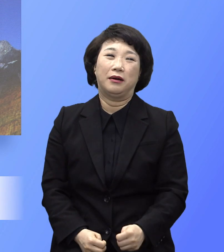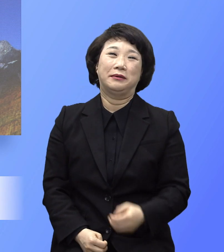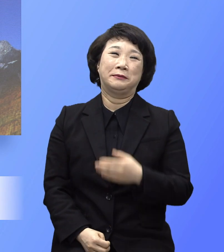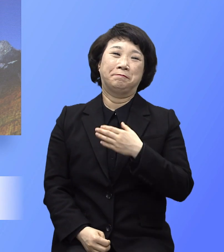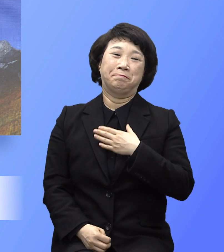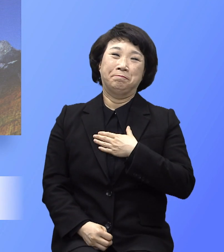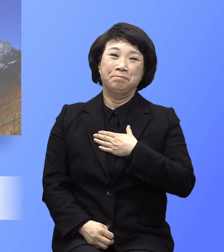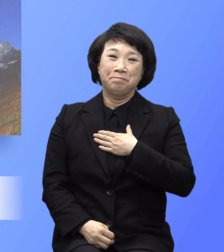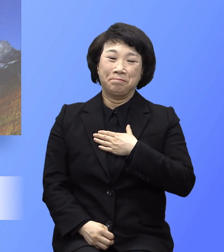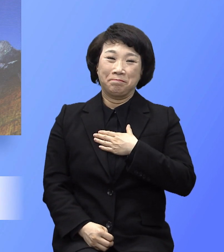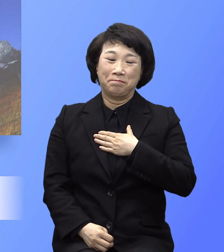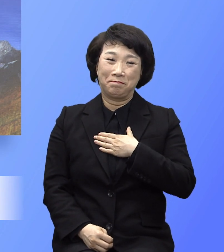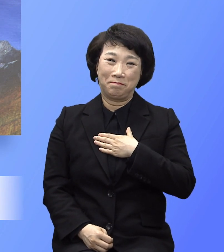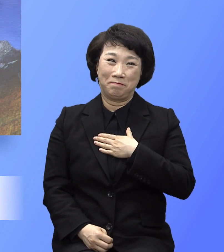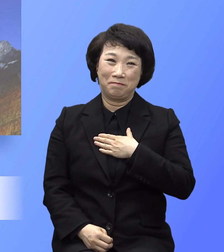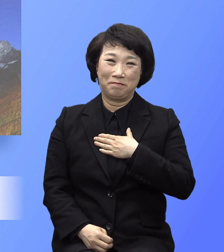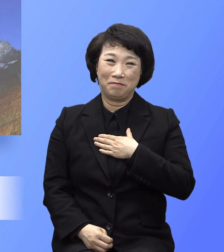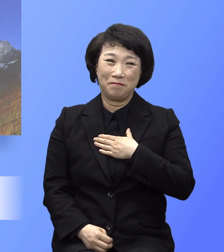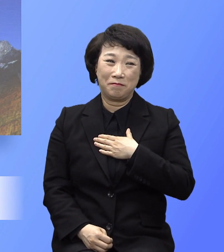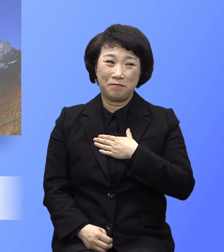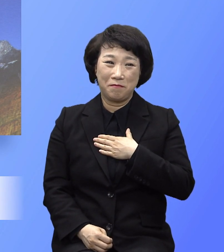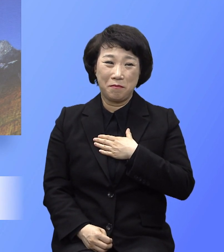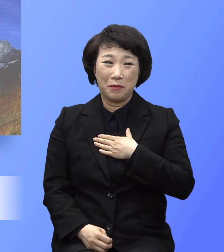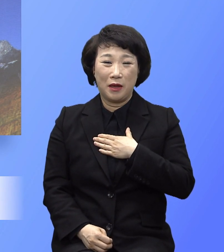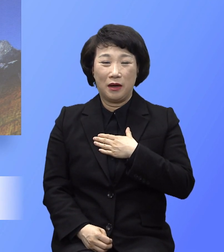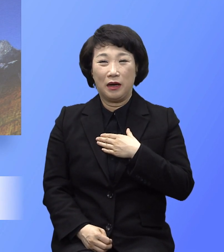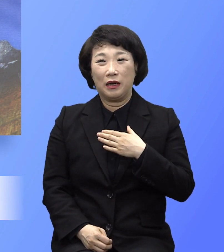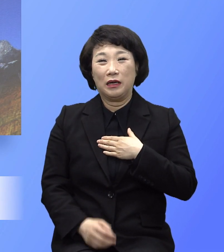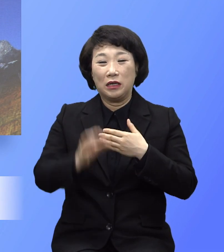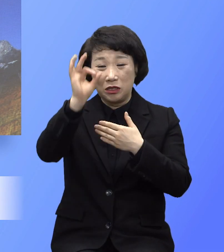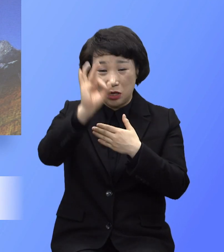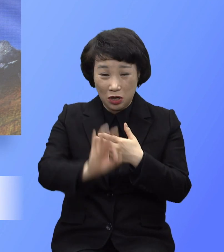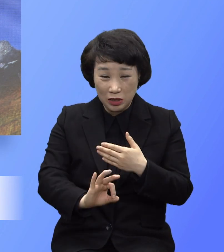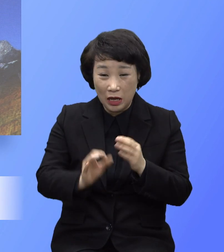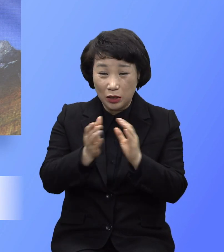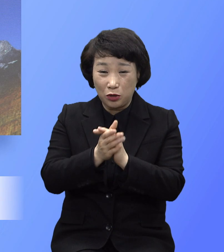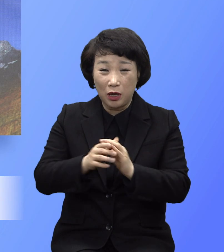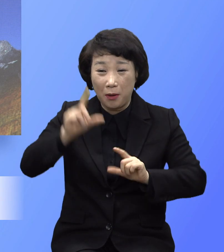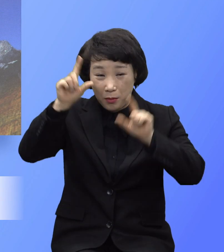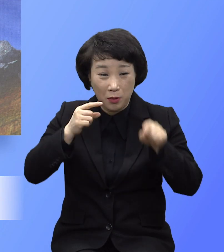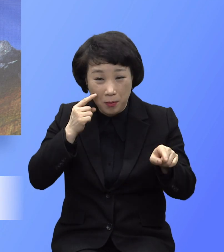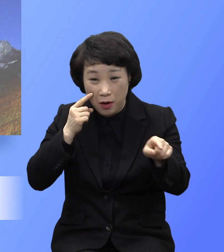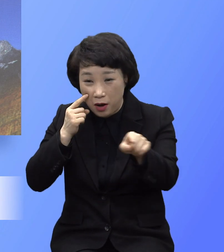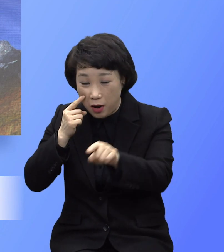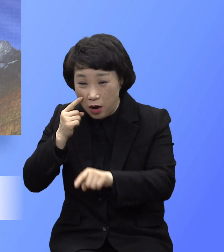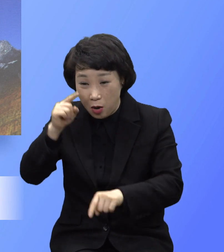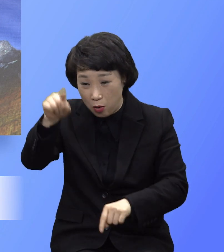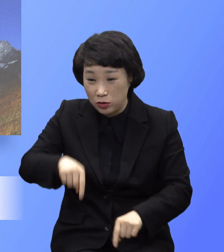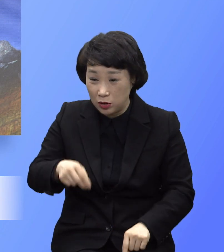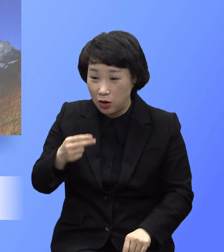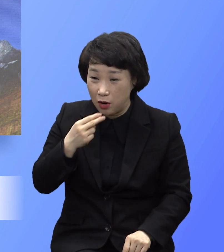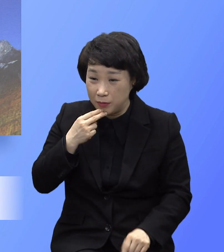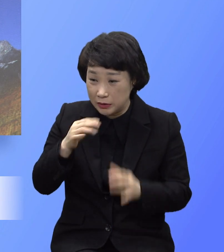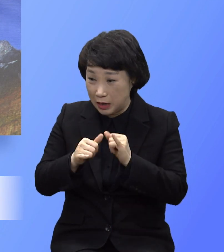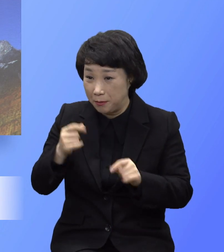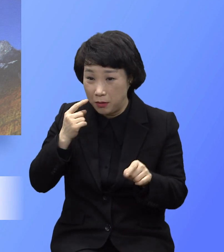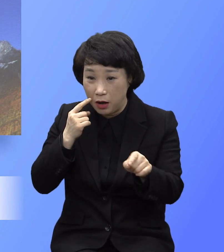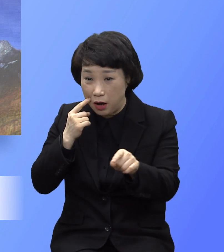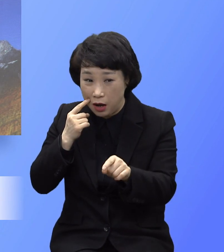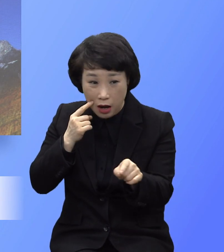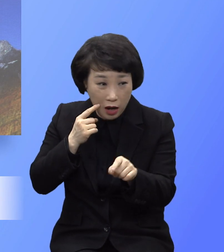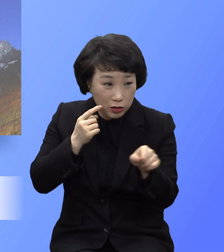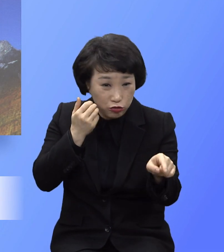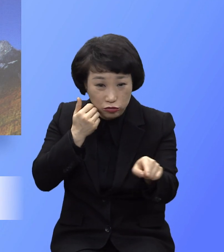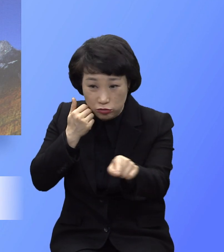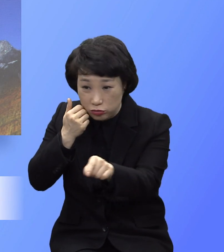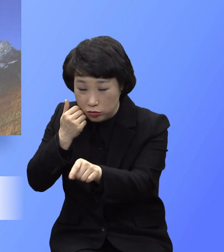응? 얼마나 크냐. 저녁에 기도하는 모습 쳐다보면 안 나오는 사람들을 보면